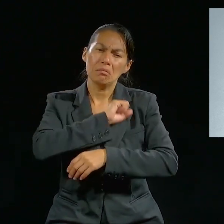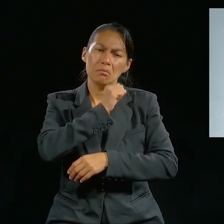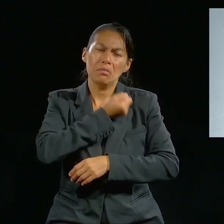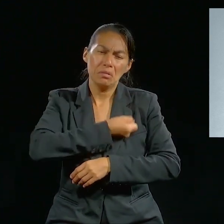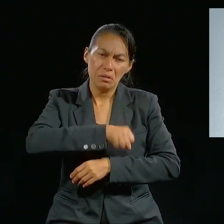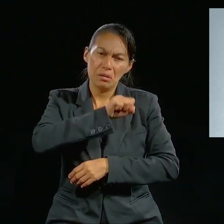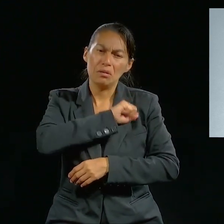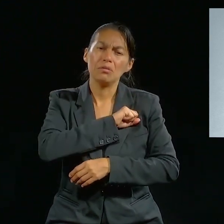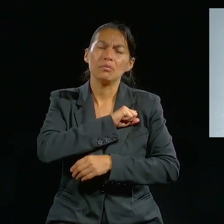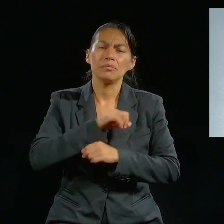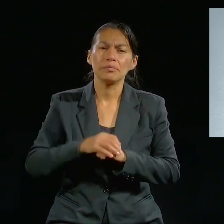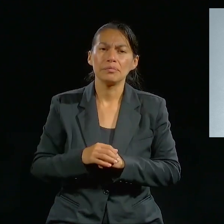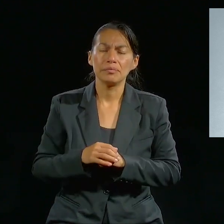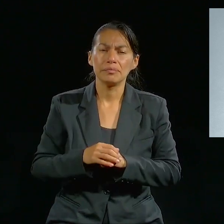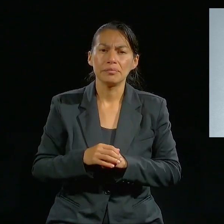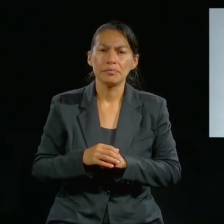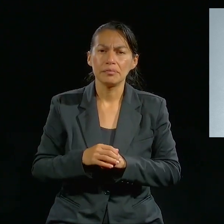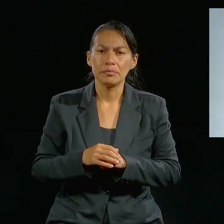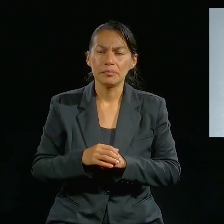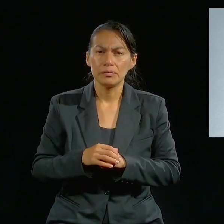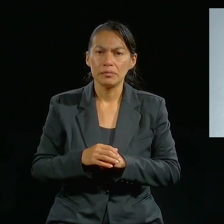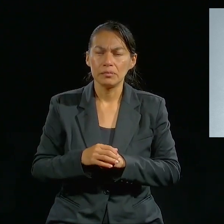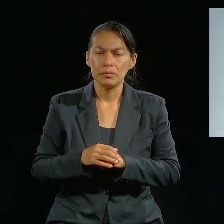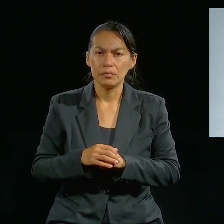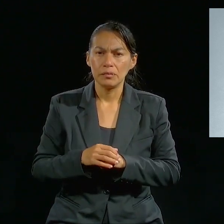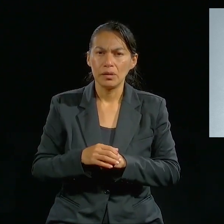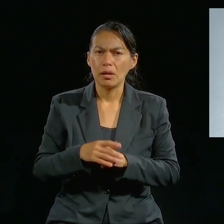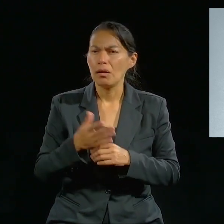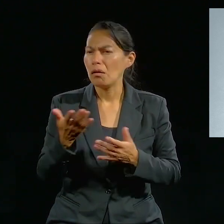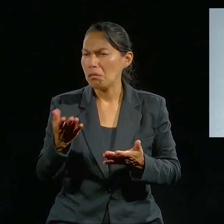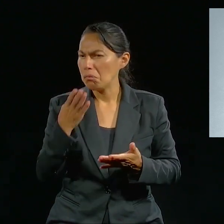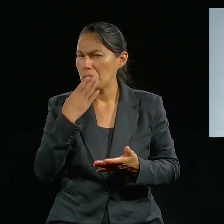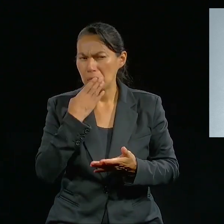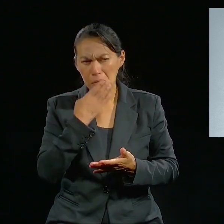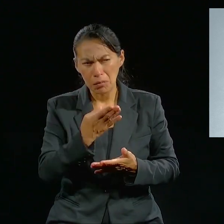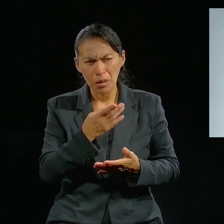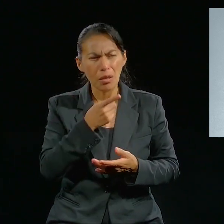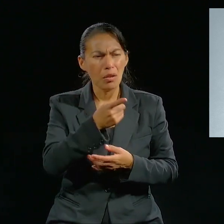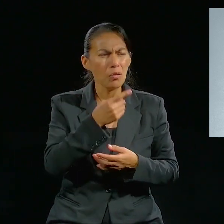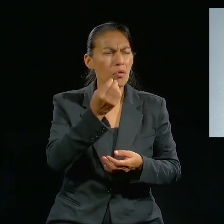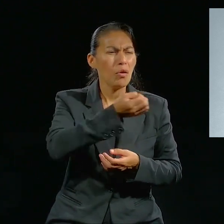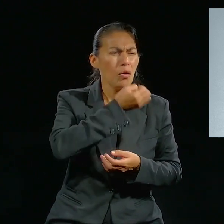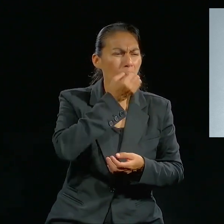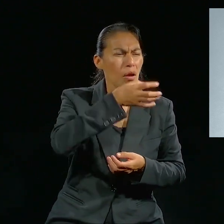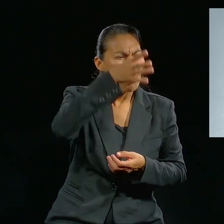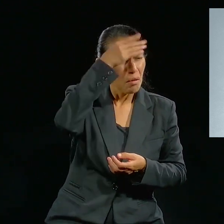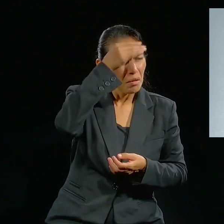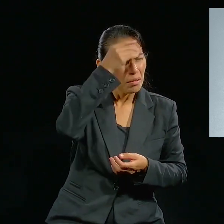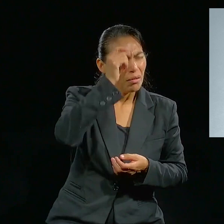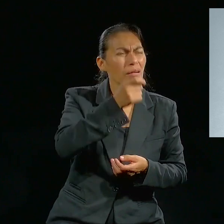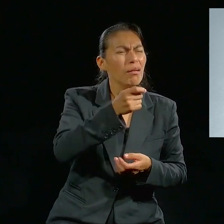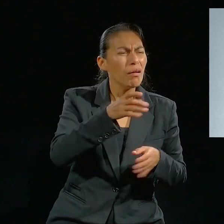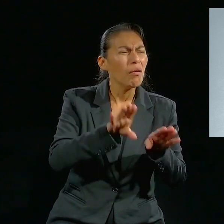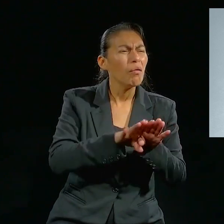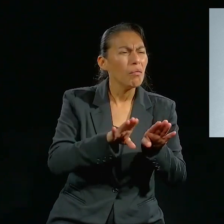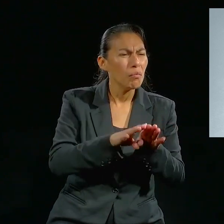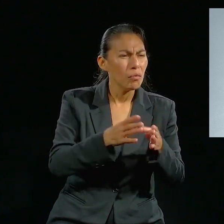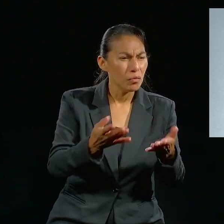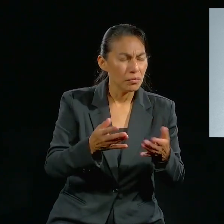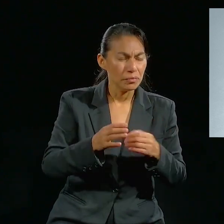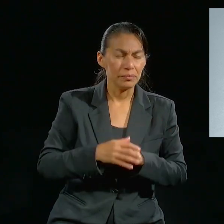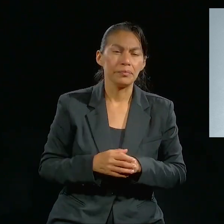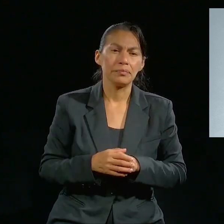Excelente. Y bueno, ¿cómo aprendiste a orar? Cuéntanos, ¿cómo aprendiste a